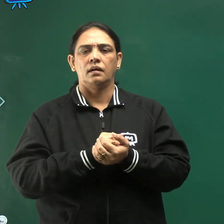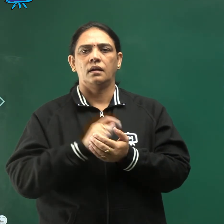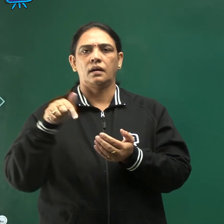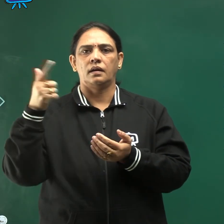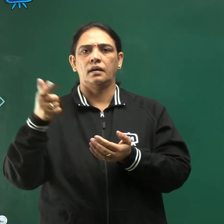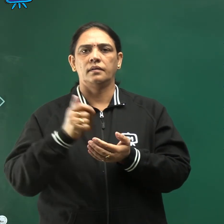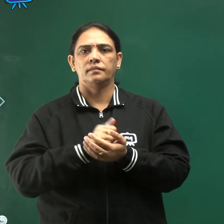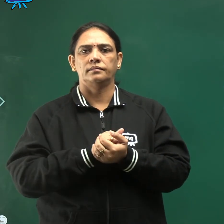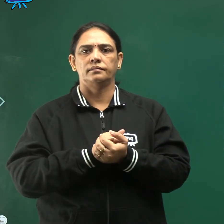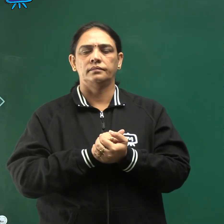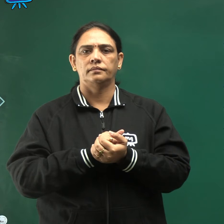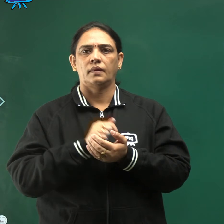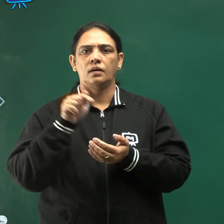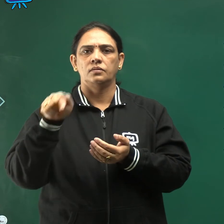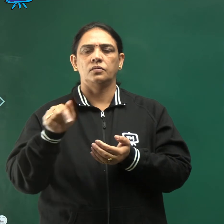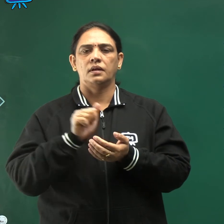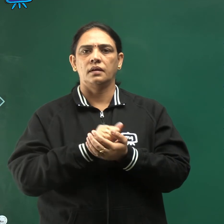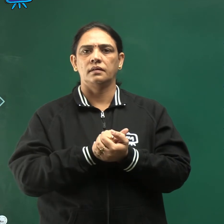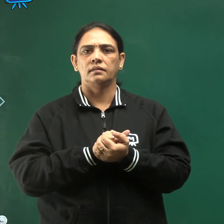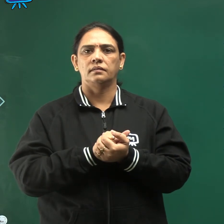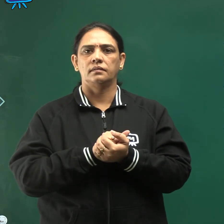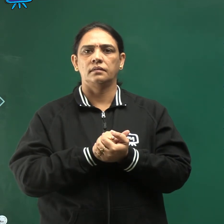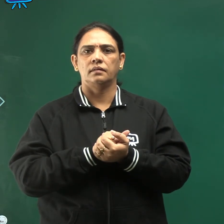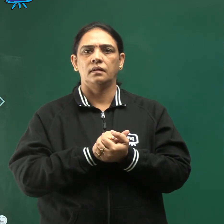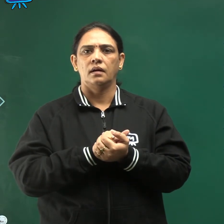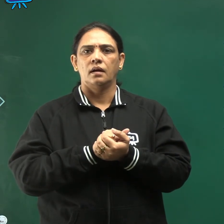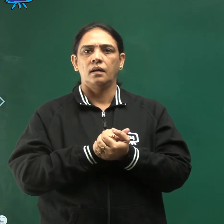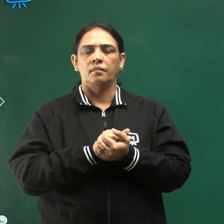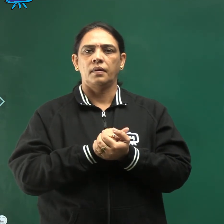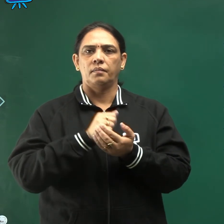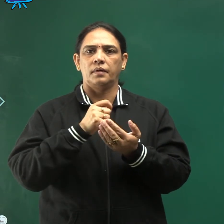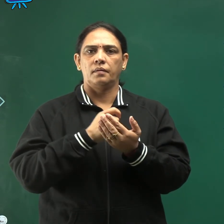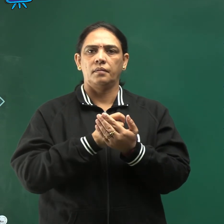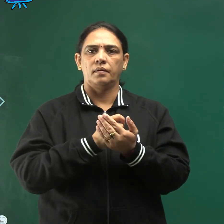लगाइए जो कि भागफल में